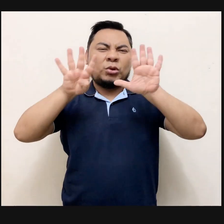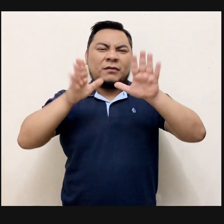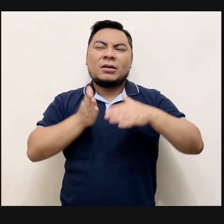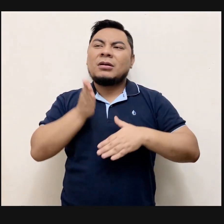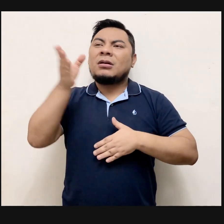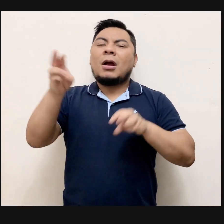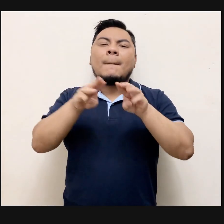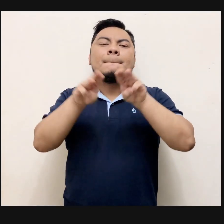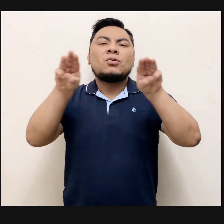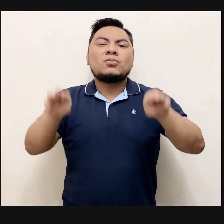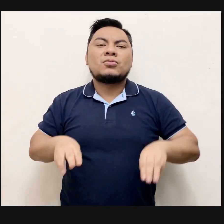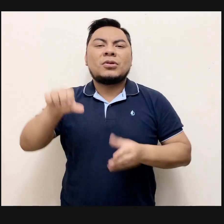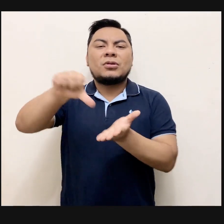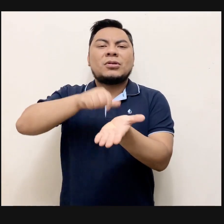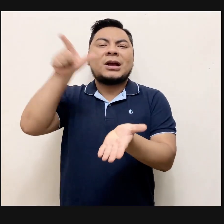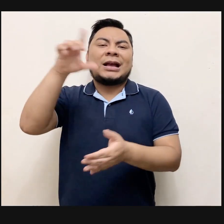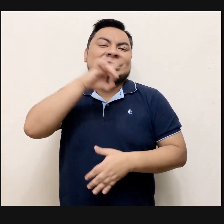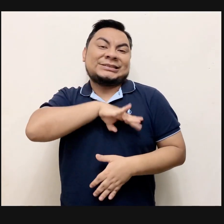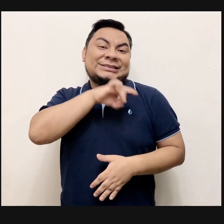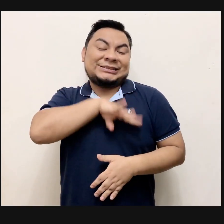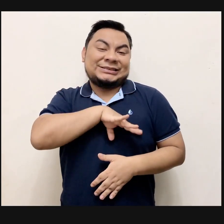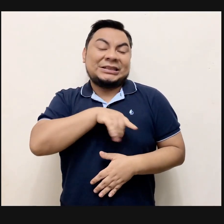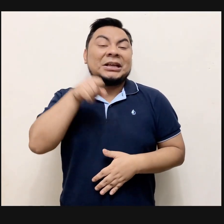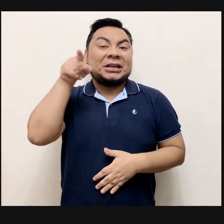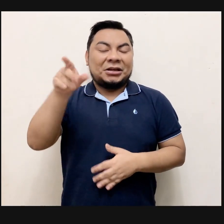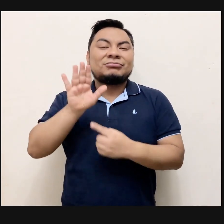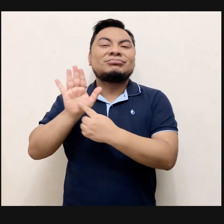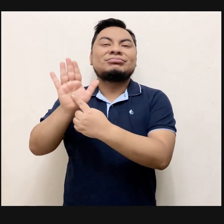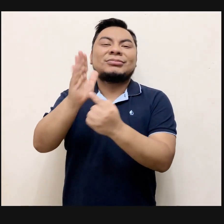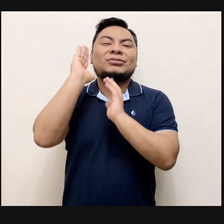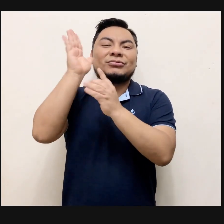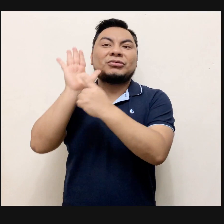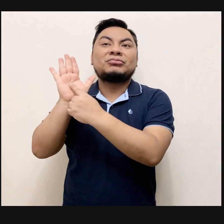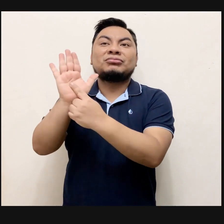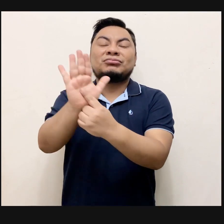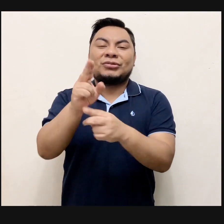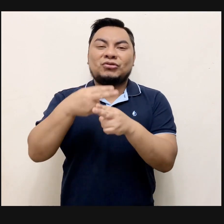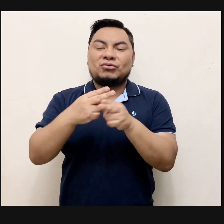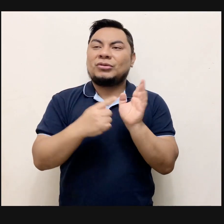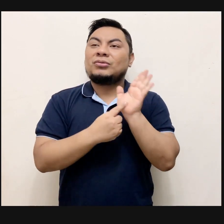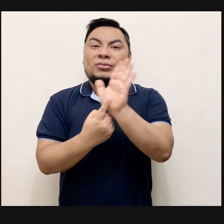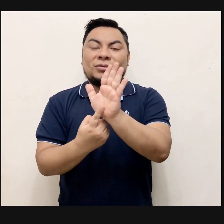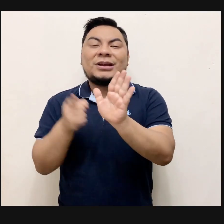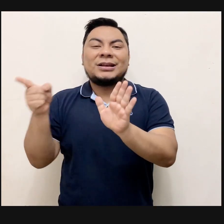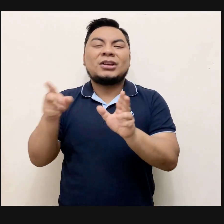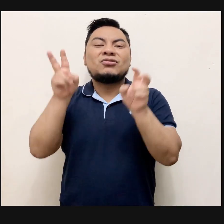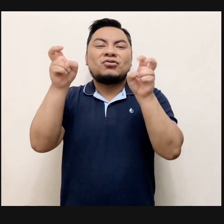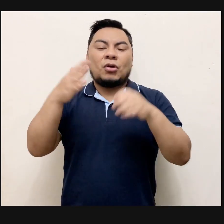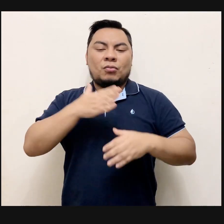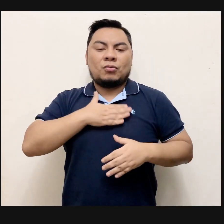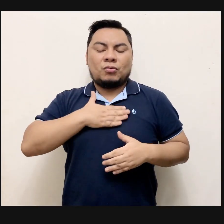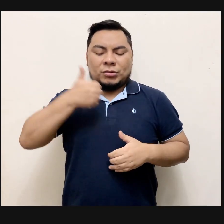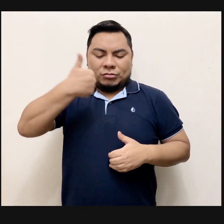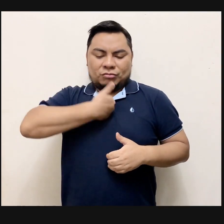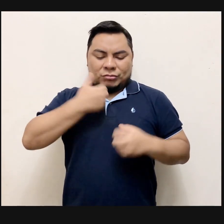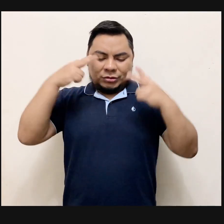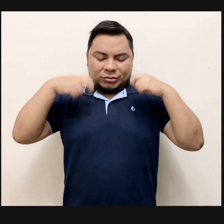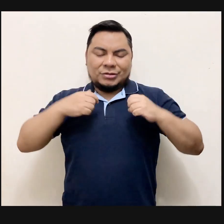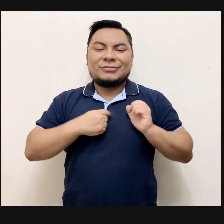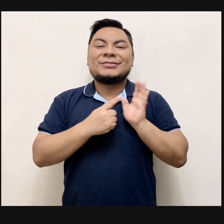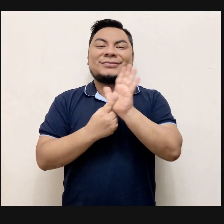2019 con destino al Museo de Bellas Artes de Chile, donde formó parte de la exposición temporal Yo soy mi propia